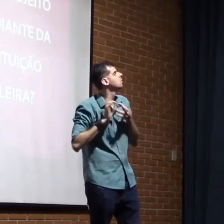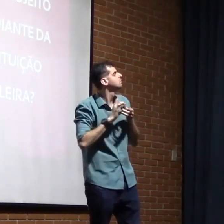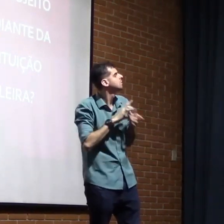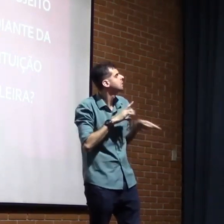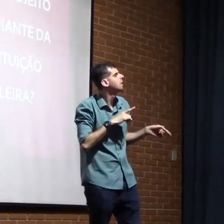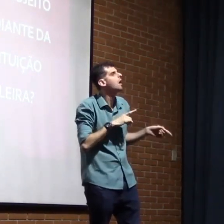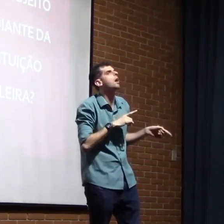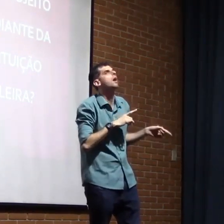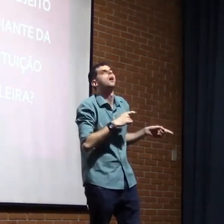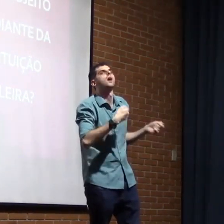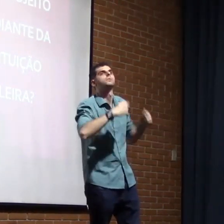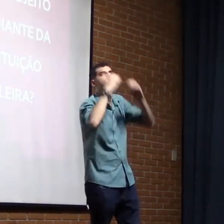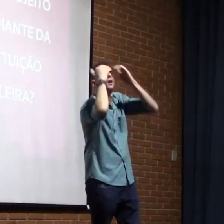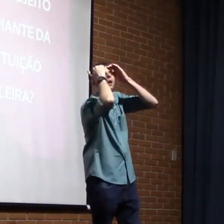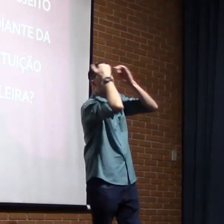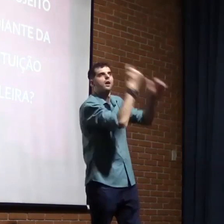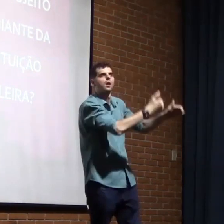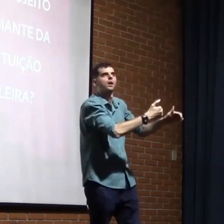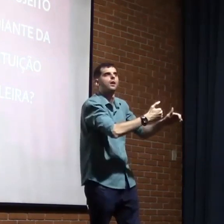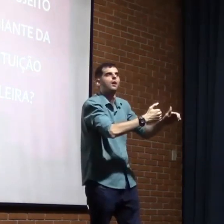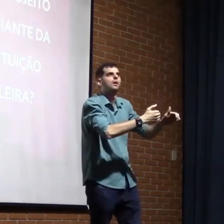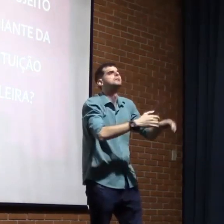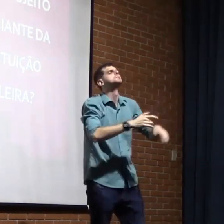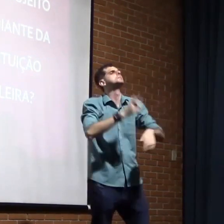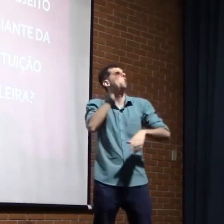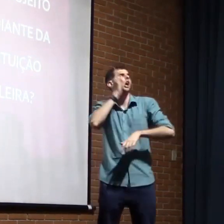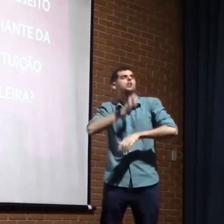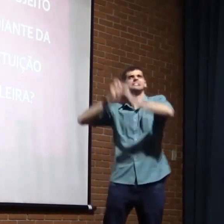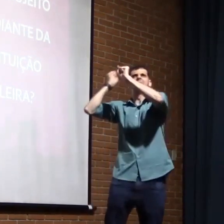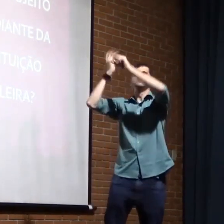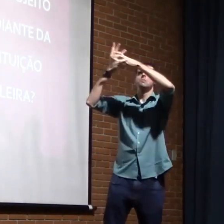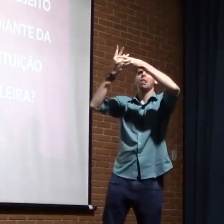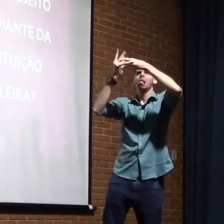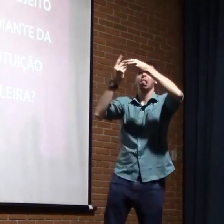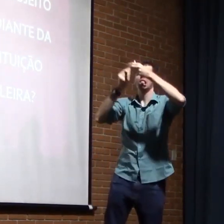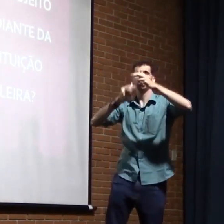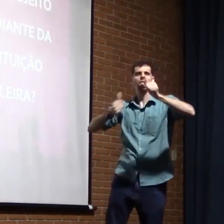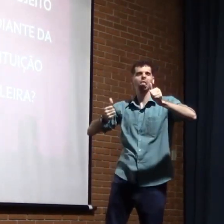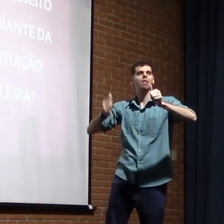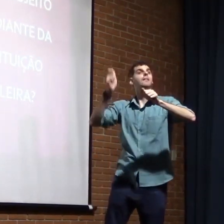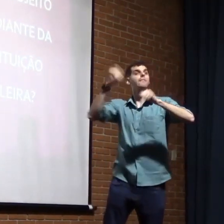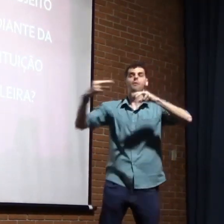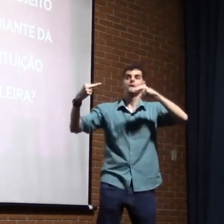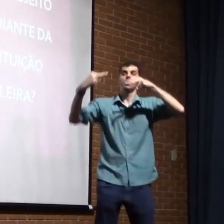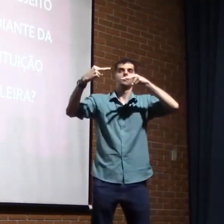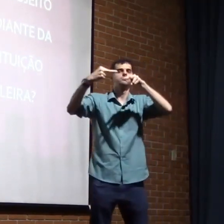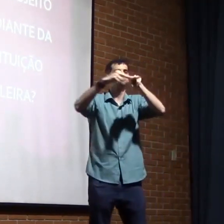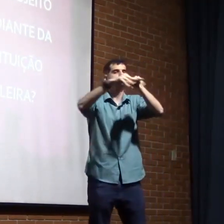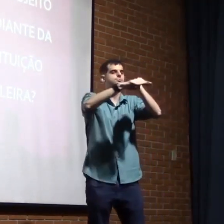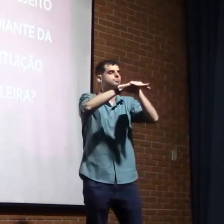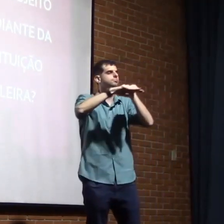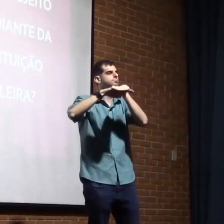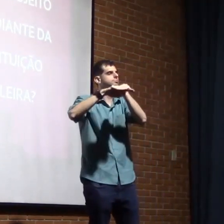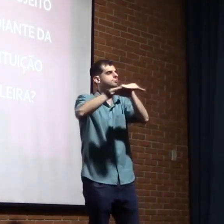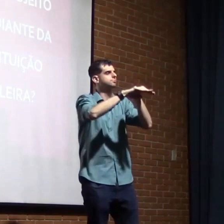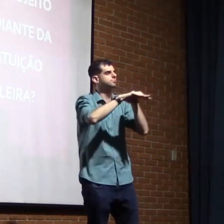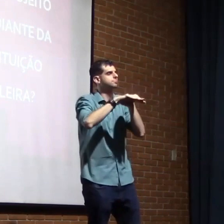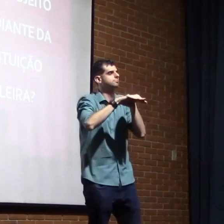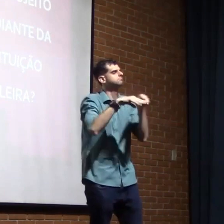surdos, que temos cultura, que temos contexto, né? E que temos nossa história. A luta para se quebrar essa barreira